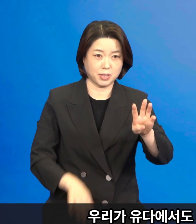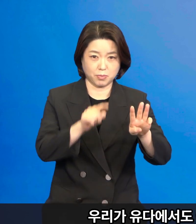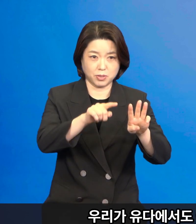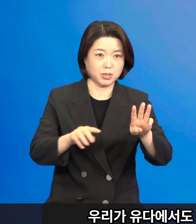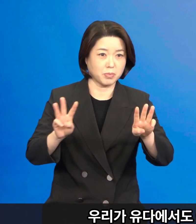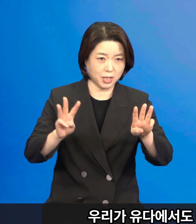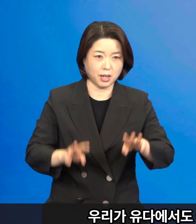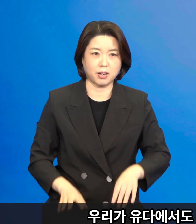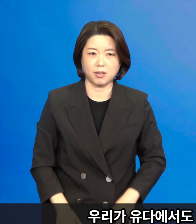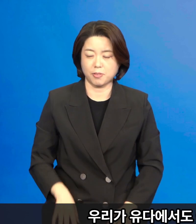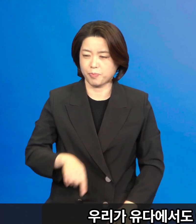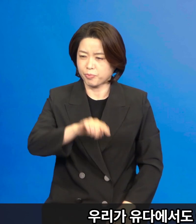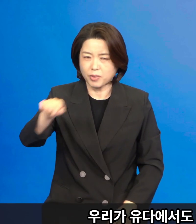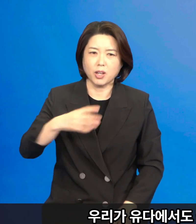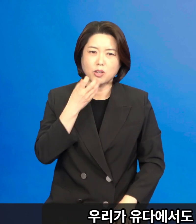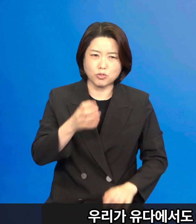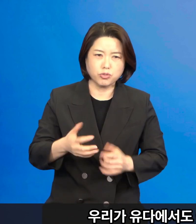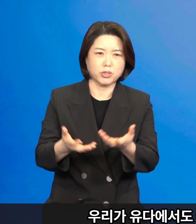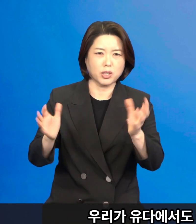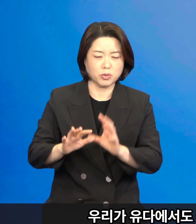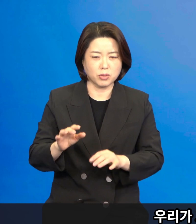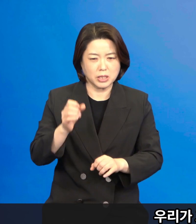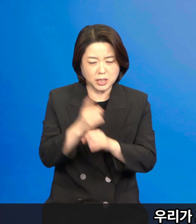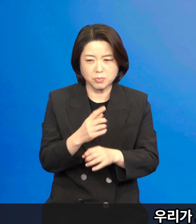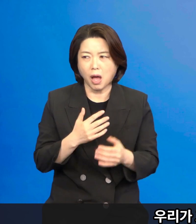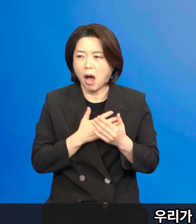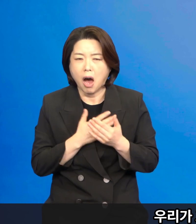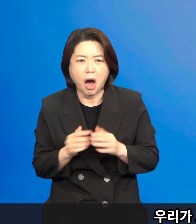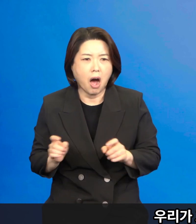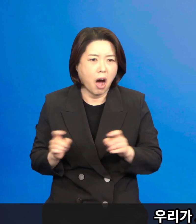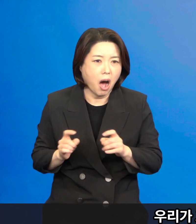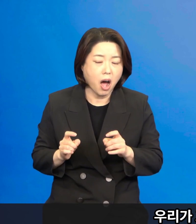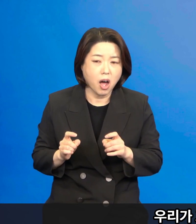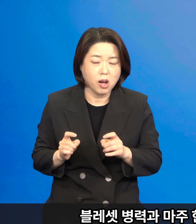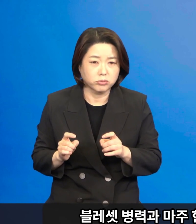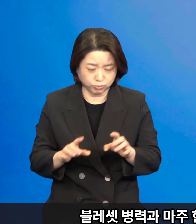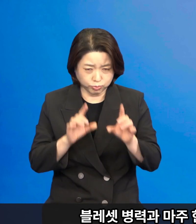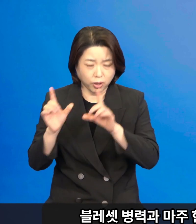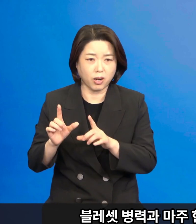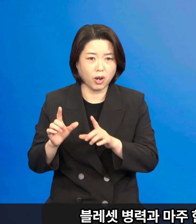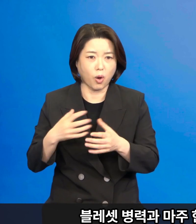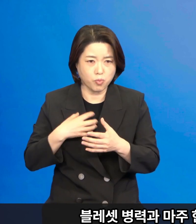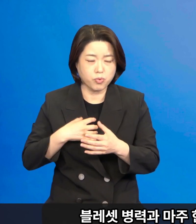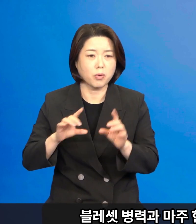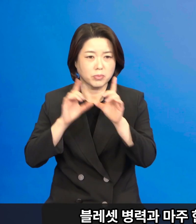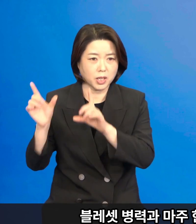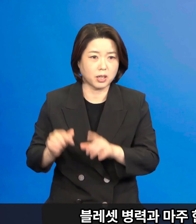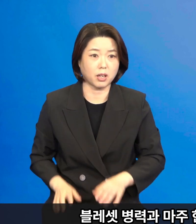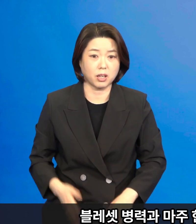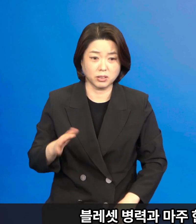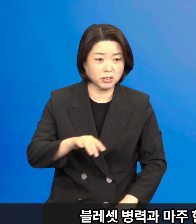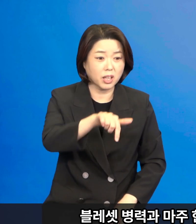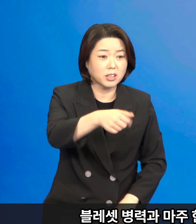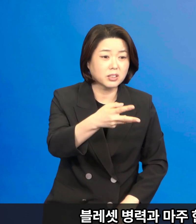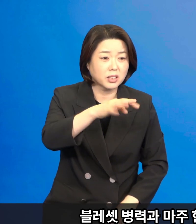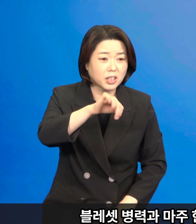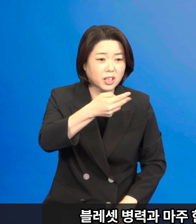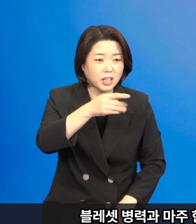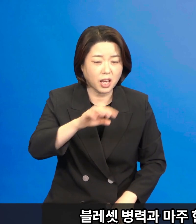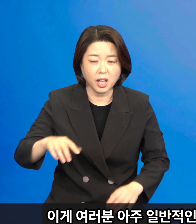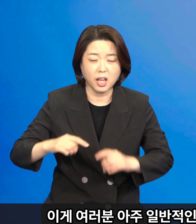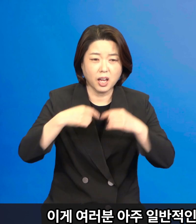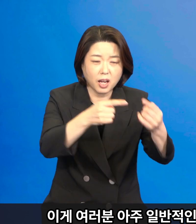이미 가슴 졸이며 살고 있는데 우리가 그일라로 출전하여 블레셋 병력과 마주한다면 더 위험하지